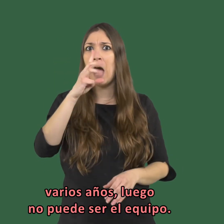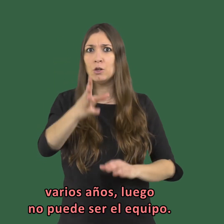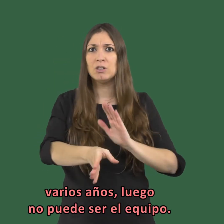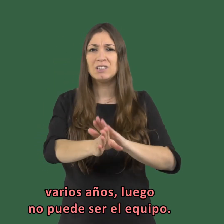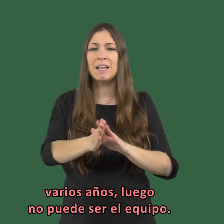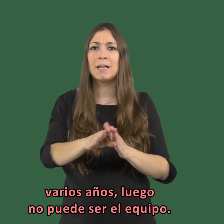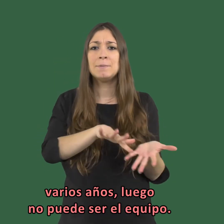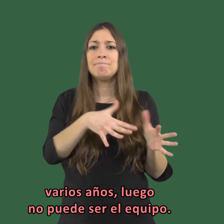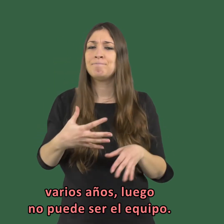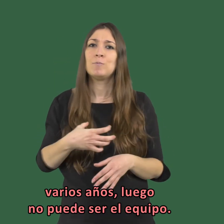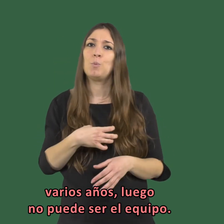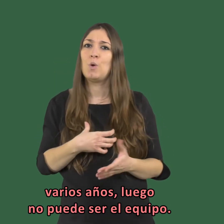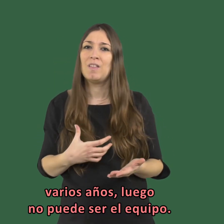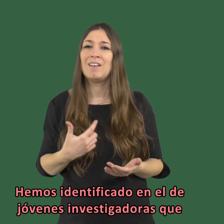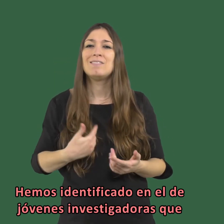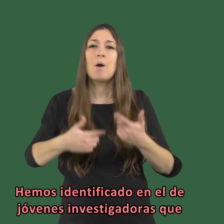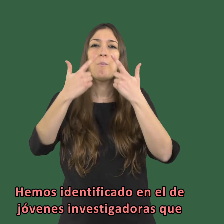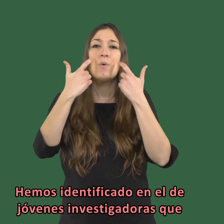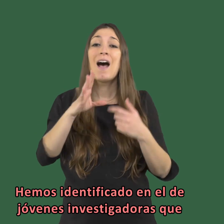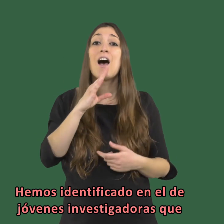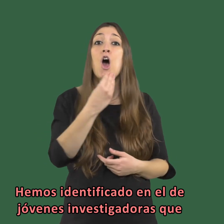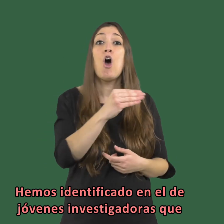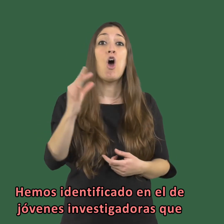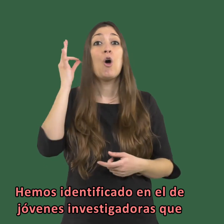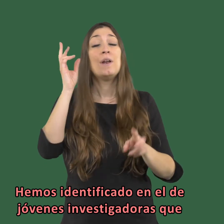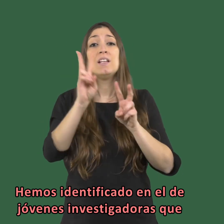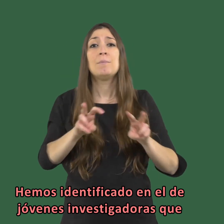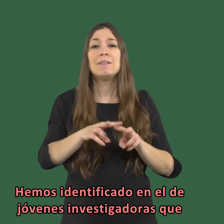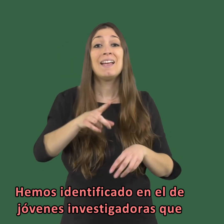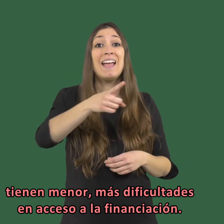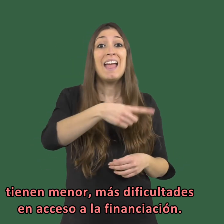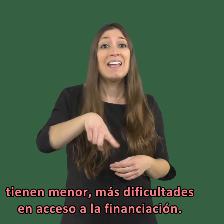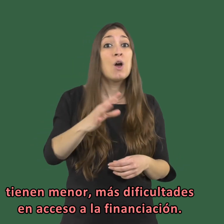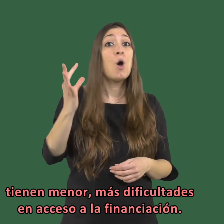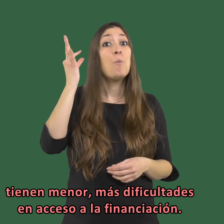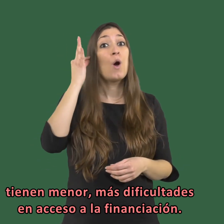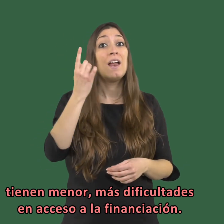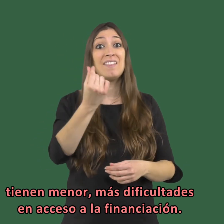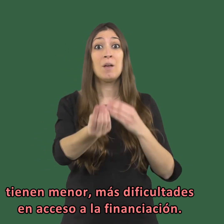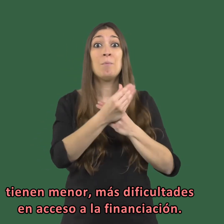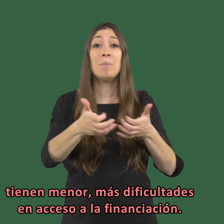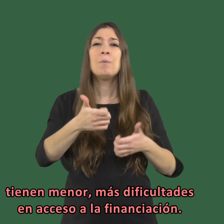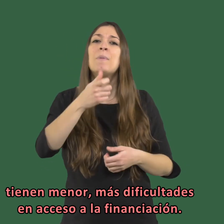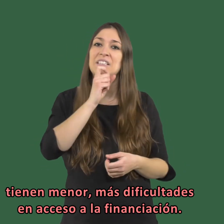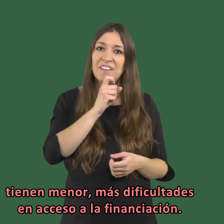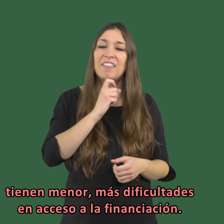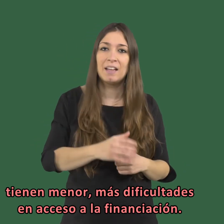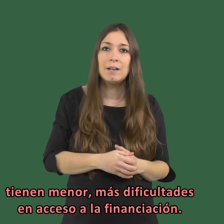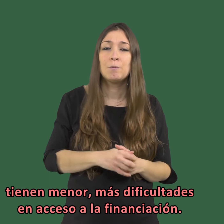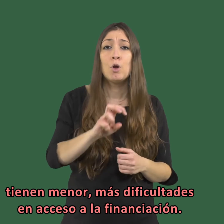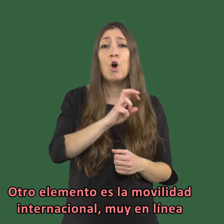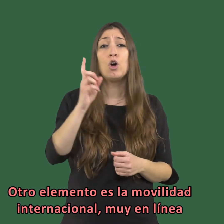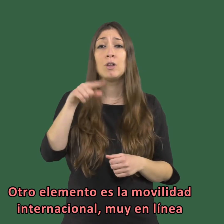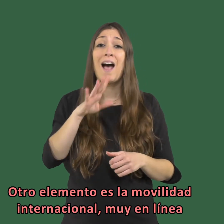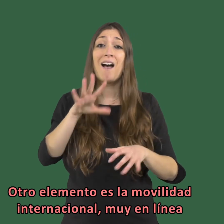Varios años, no puede ser el equipo. Hemos identificado en el de jóvenes investigadoras que tienen más dificultades en acceso a la financiación.